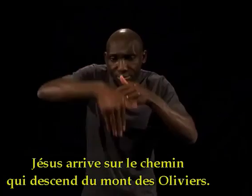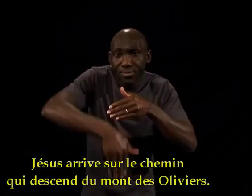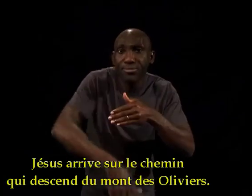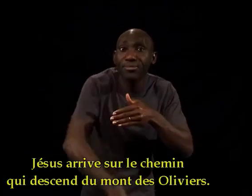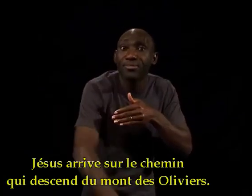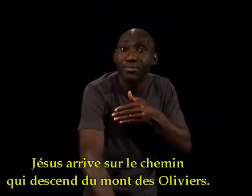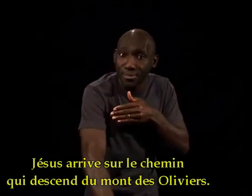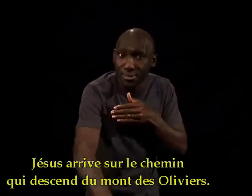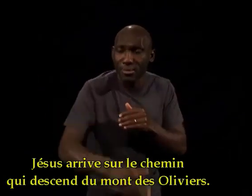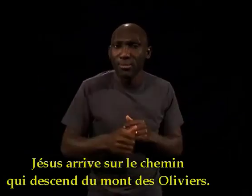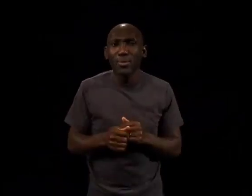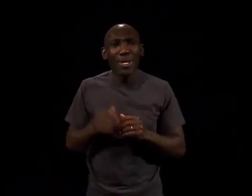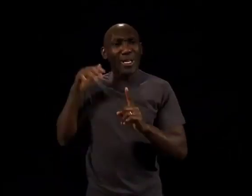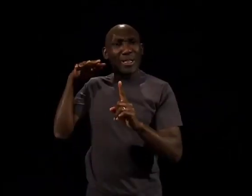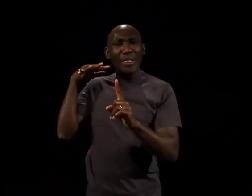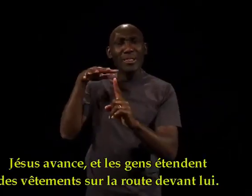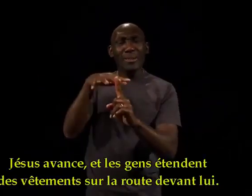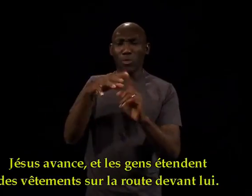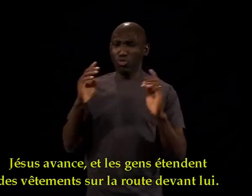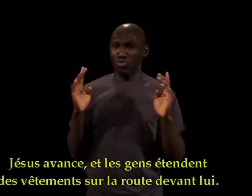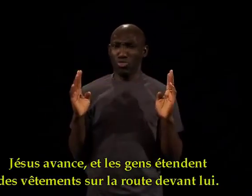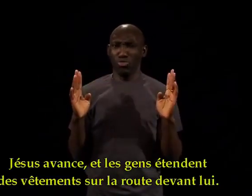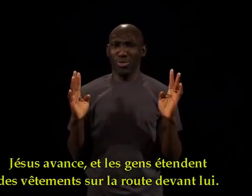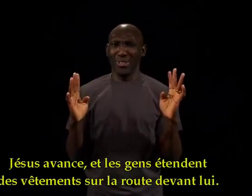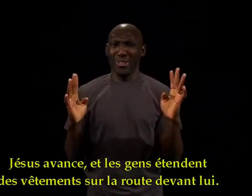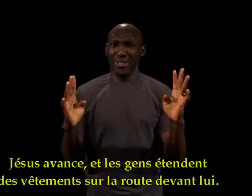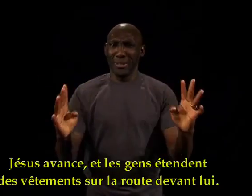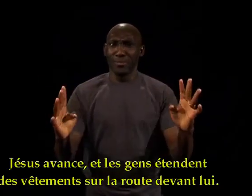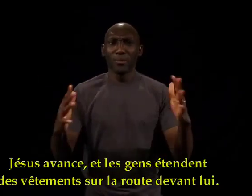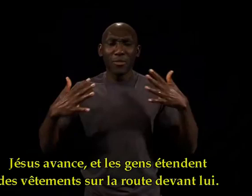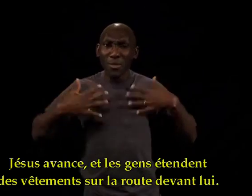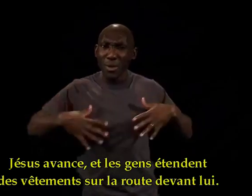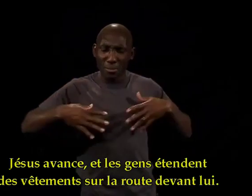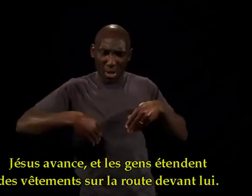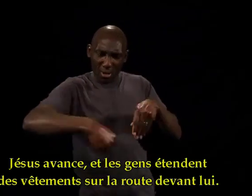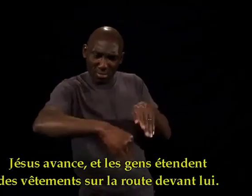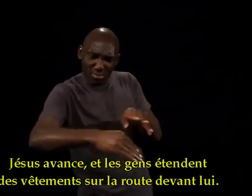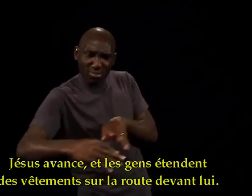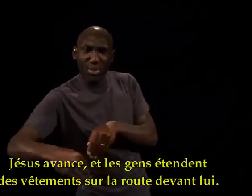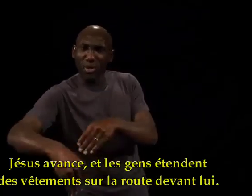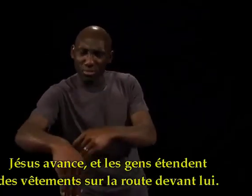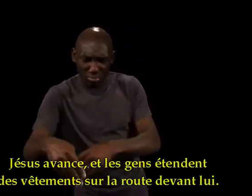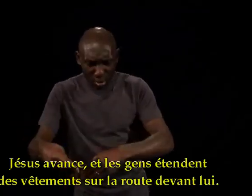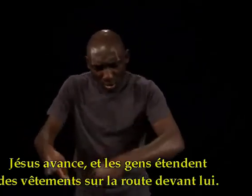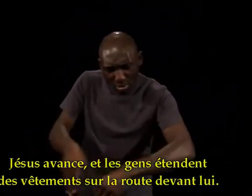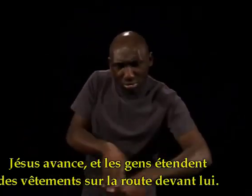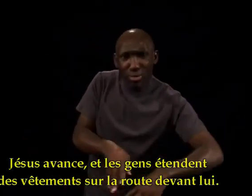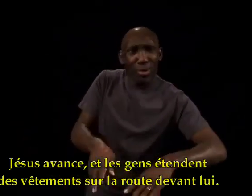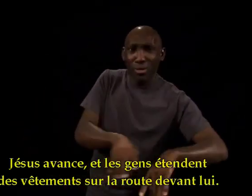Jésus arrive sur le chemin qui descend du mont des Oliviers. Jésus avance et les gens étendent des vêtements sur la route